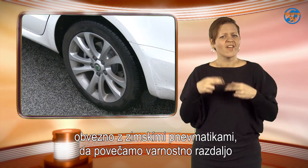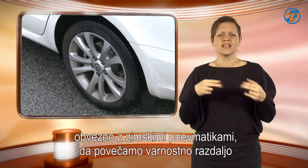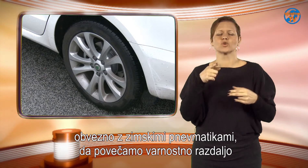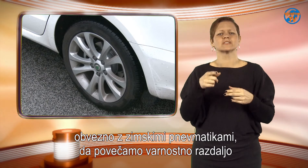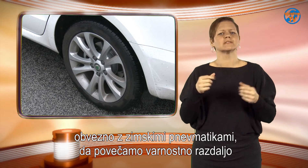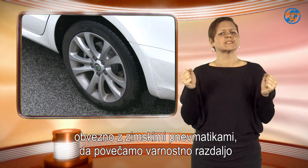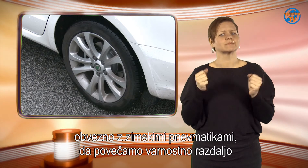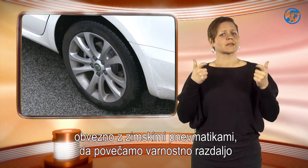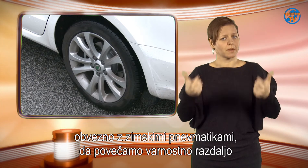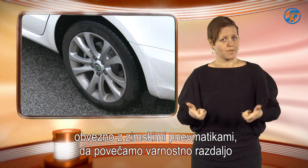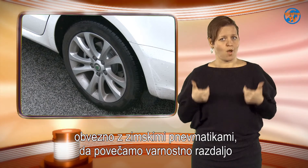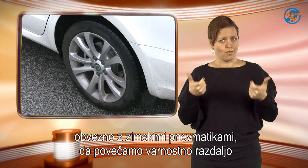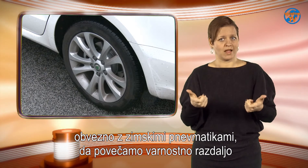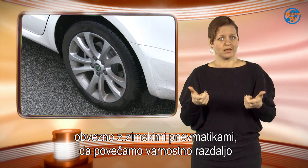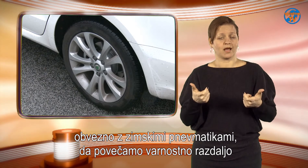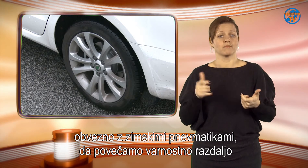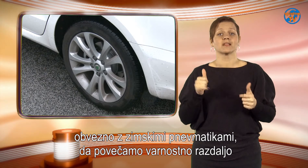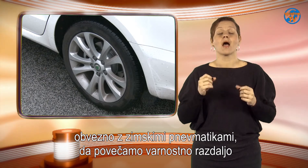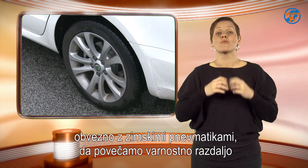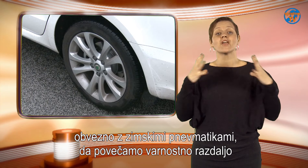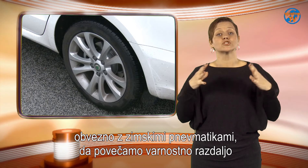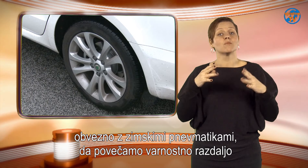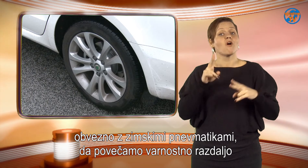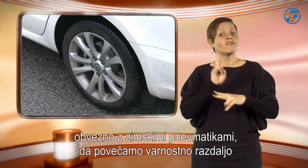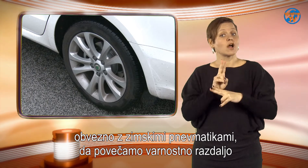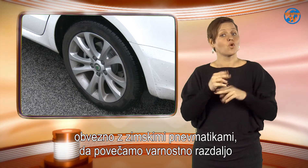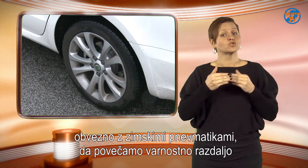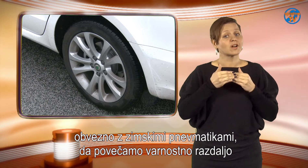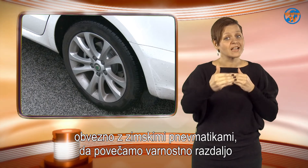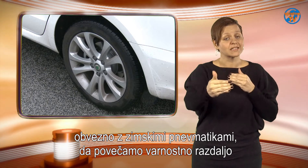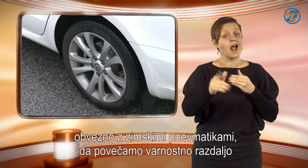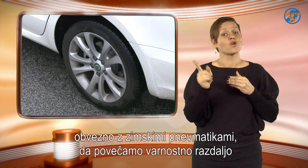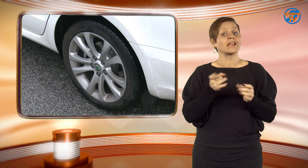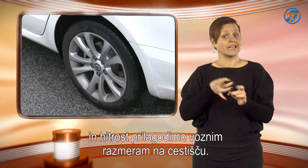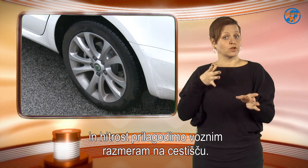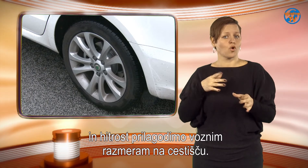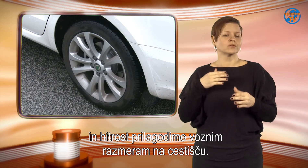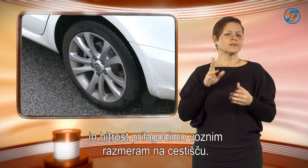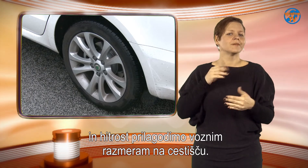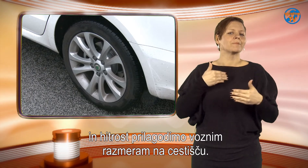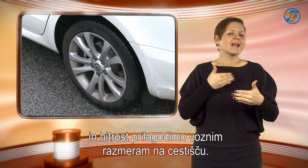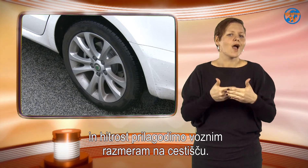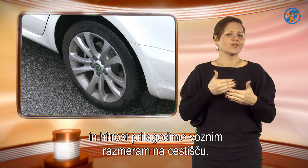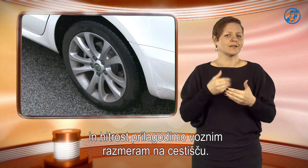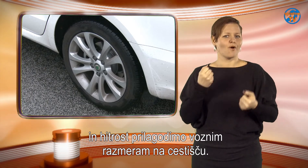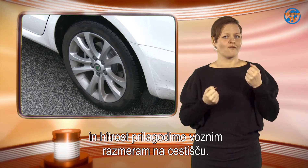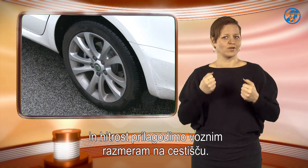pnevmatikami, da povečamo varnostno razdaljo in hitrost prilagodimo voznim razmeram na cestišču.